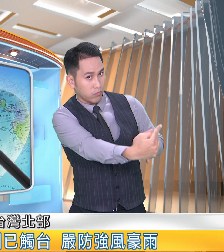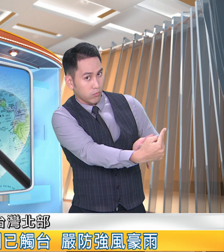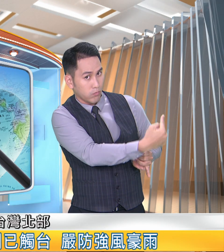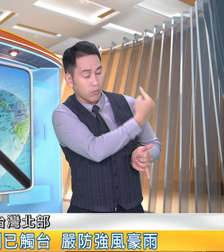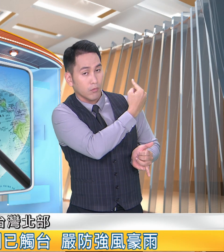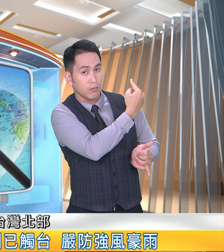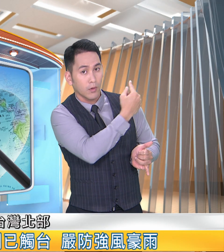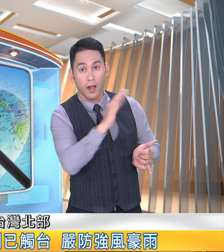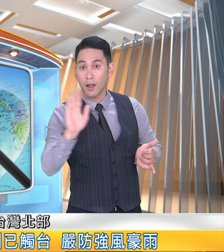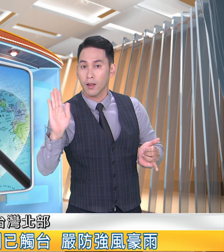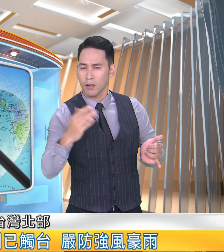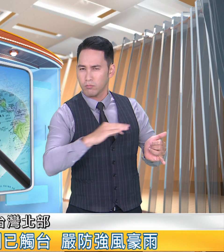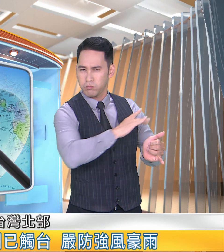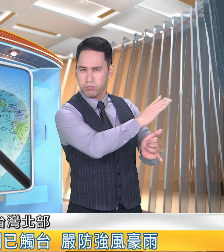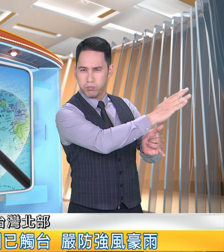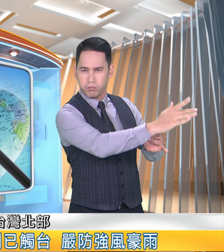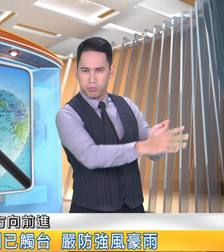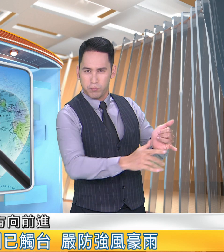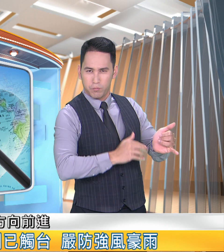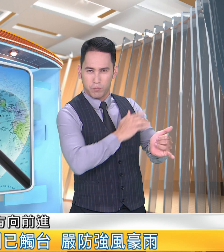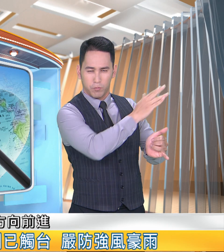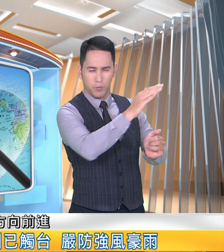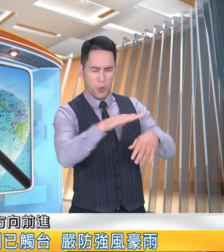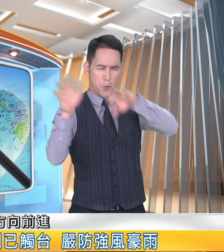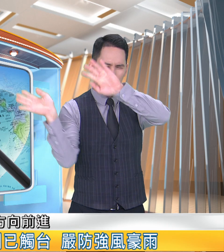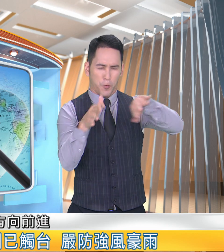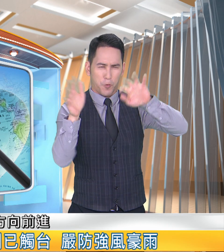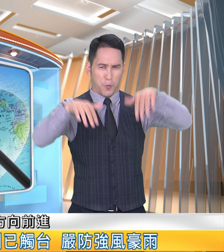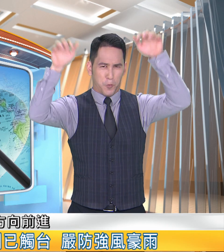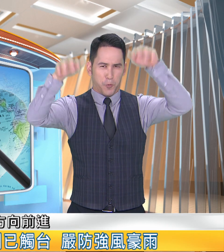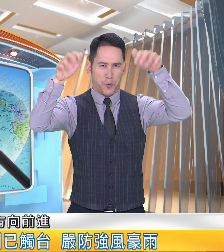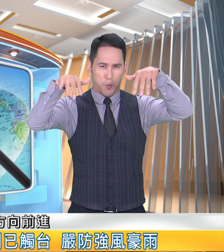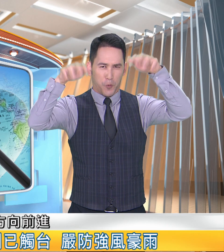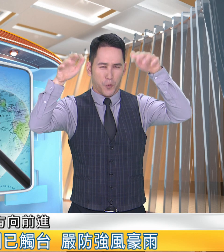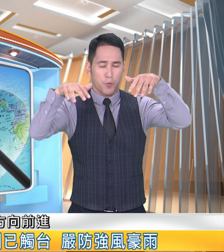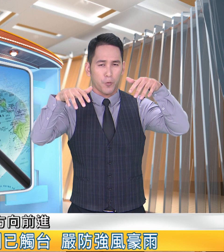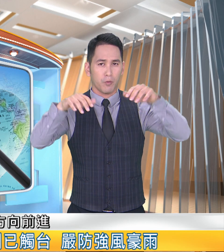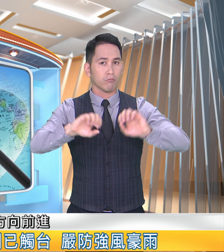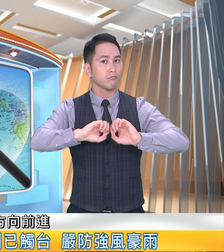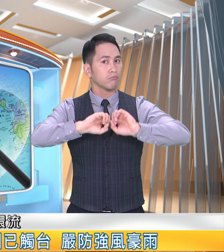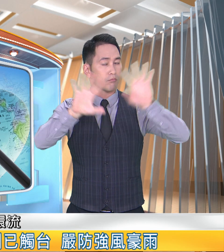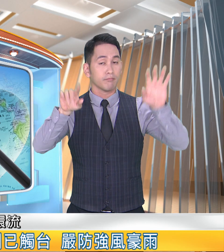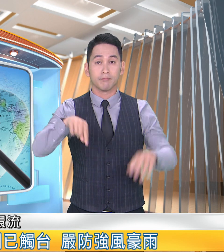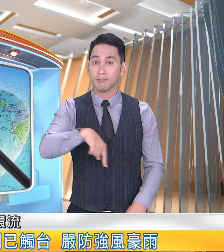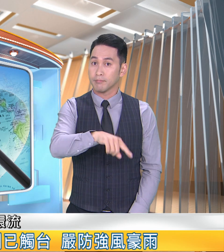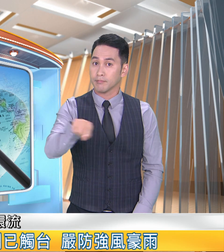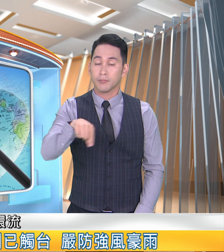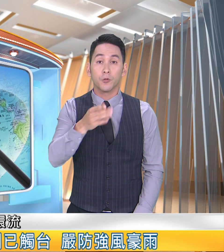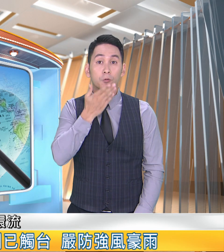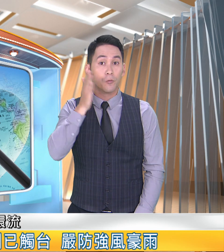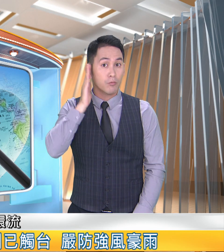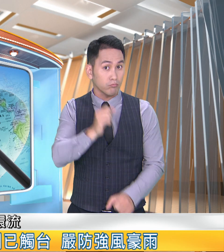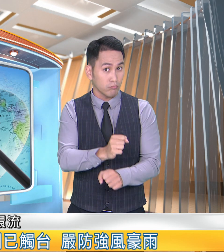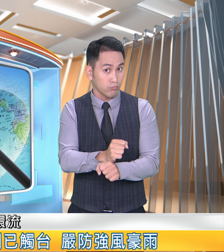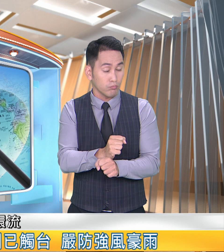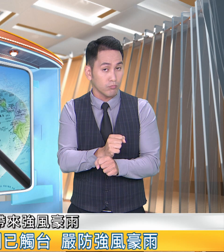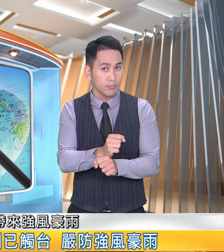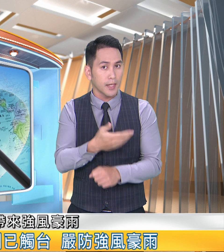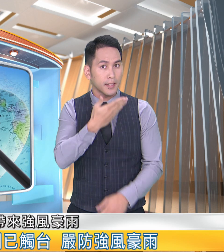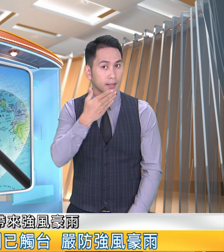偏离了台湾北部，持续的朝中国方向前进，但台湾台风的外围环流还是会替台湾带